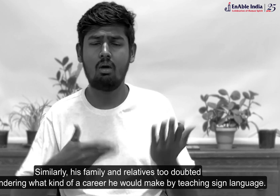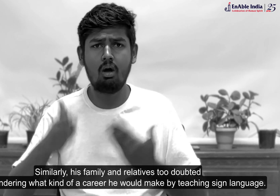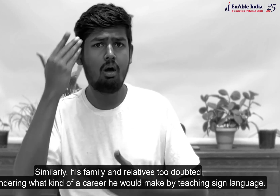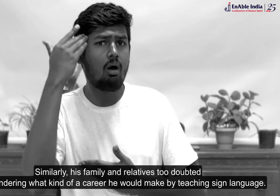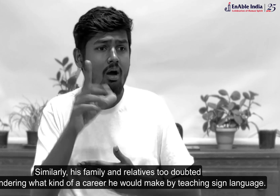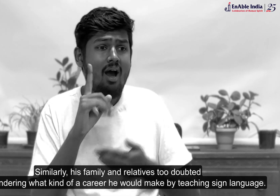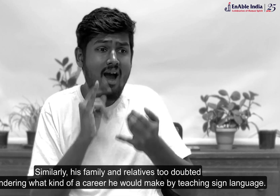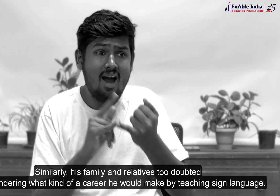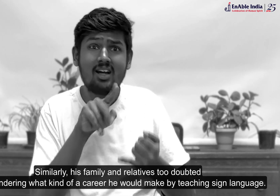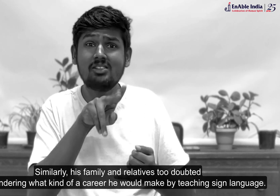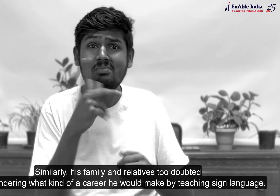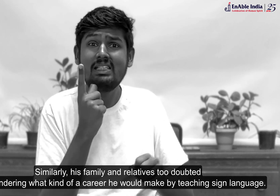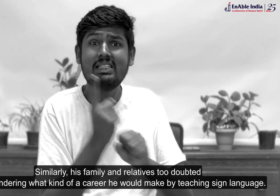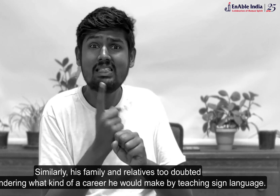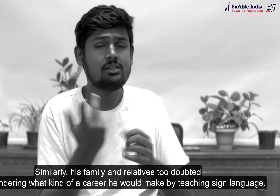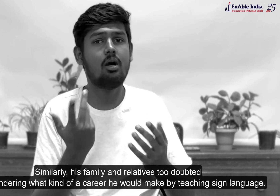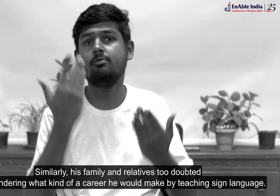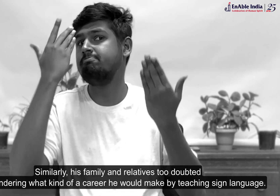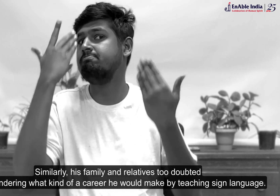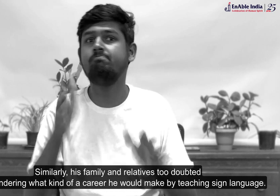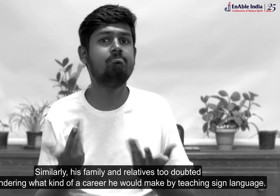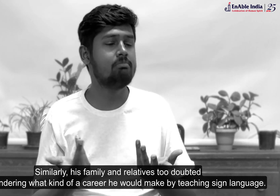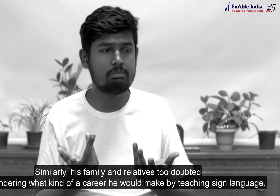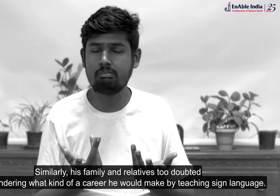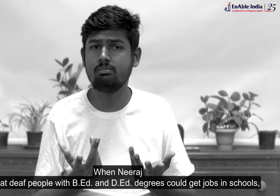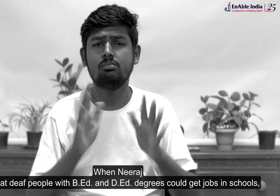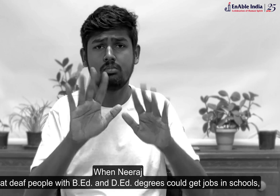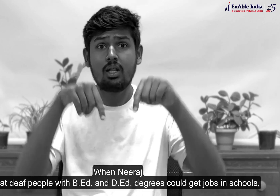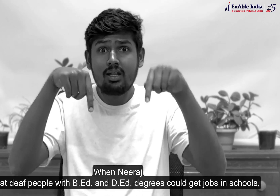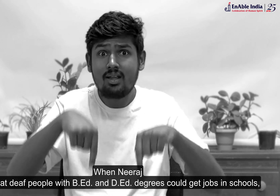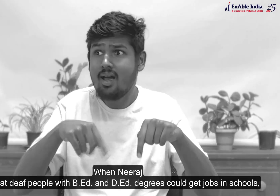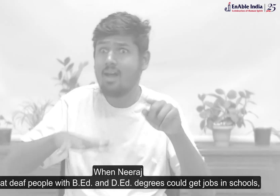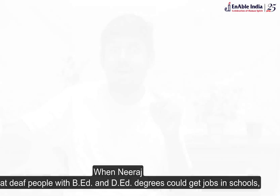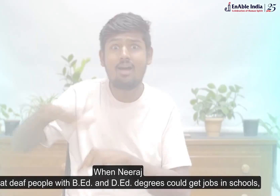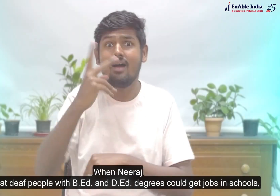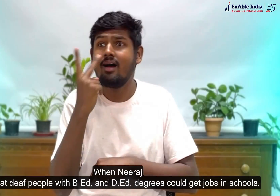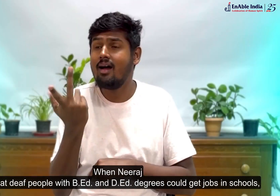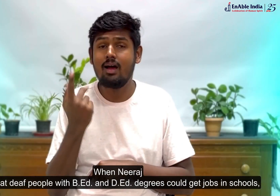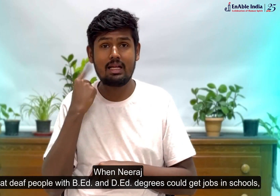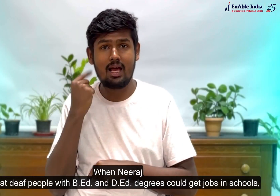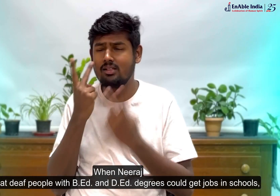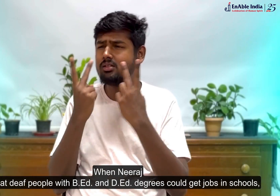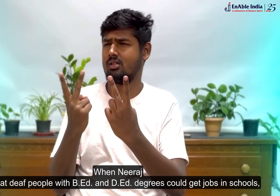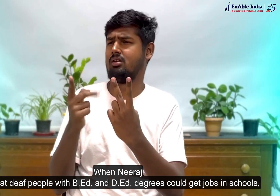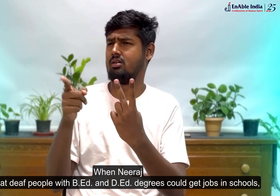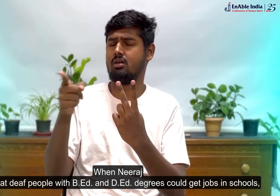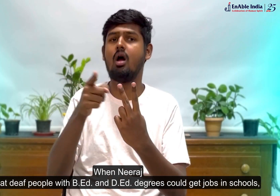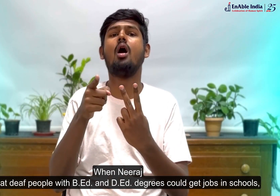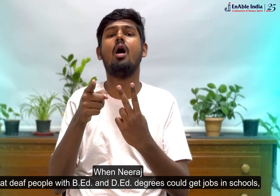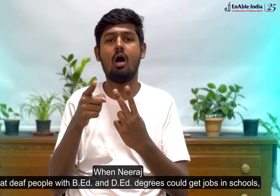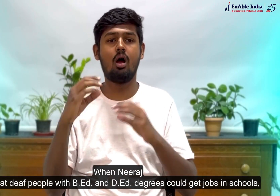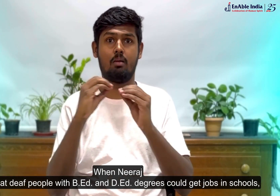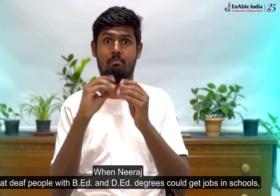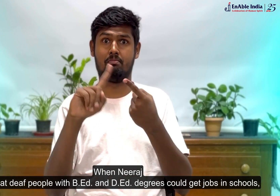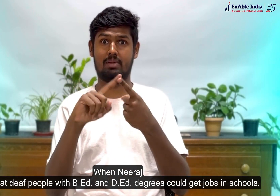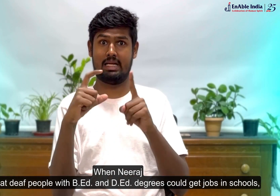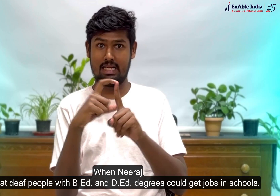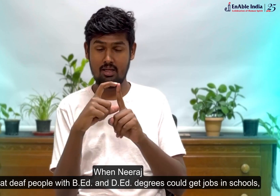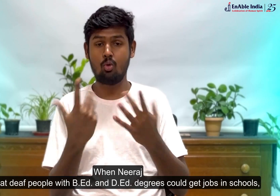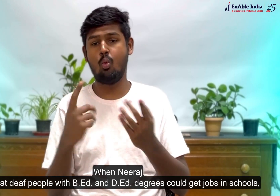भी उन पर संदेह था। वे सोचते थे कि सांकेतिक भाषा सिखाकर वे कैसा करियर बनाएंगे। जब नीरज ने देखा